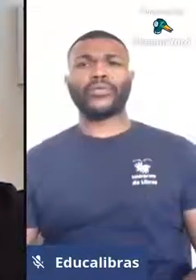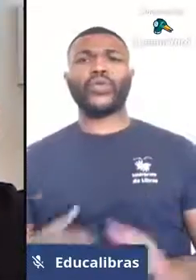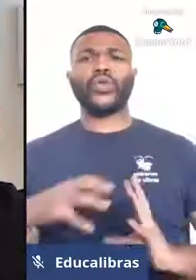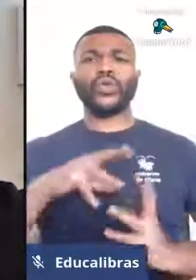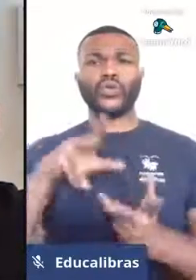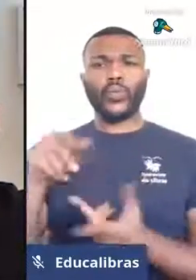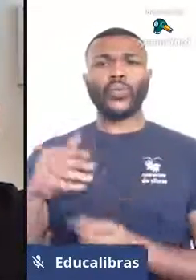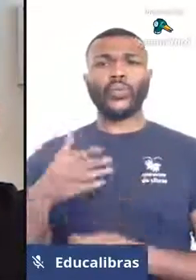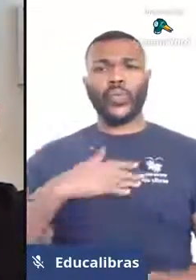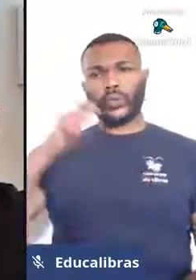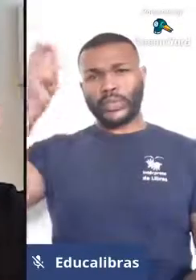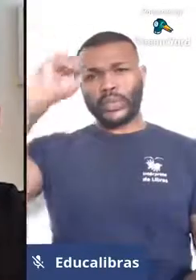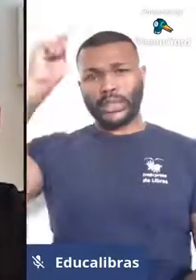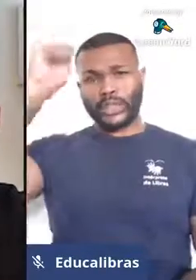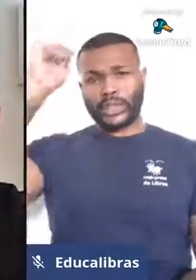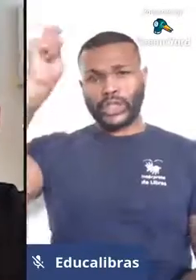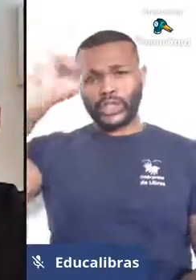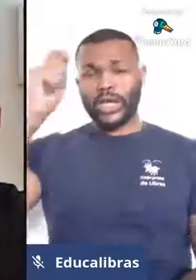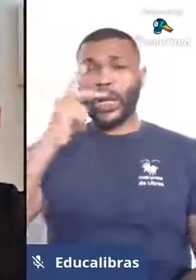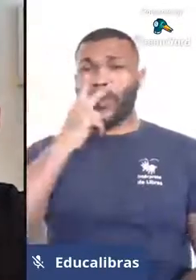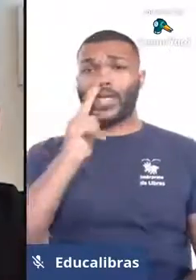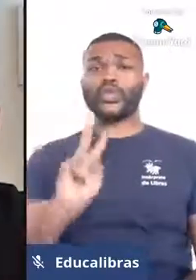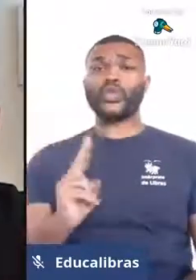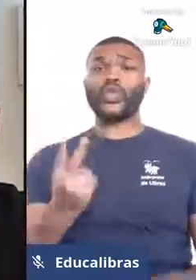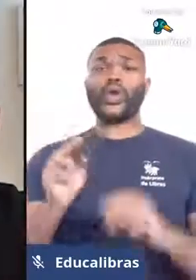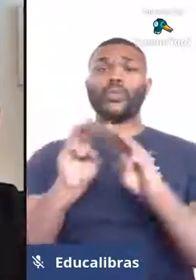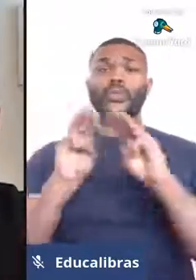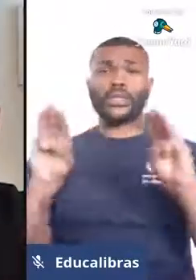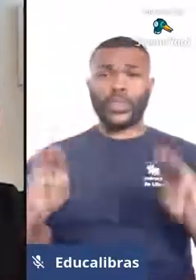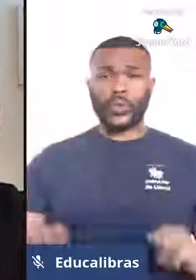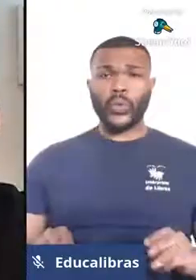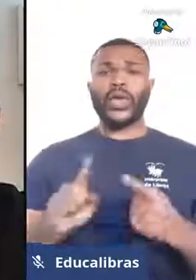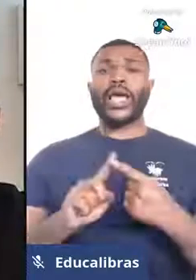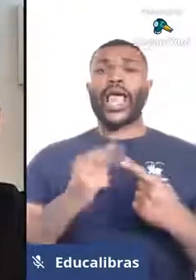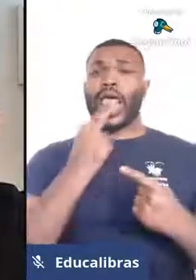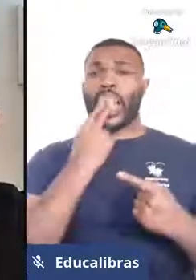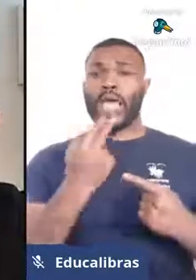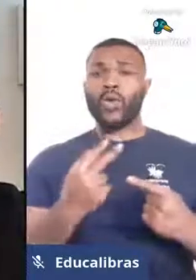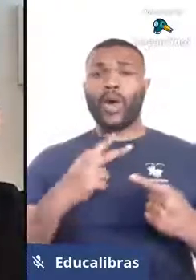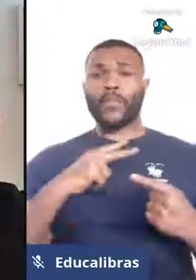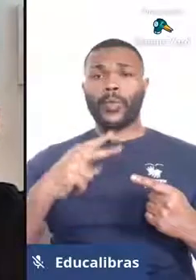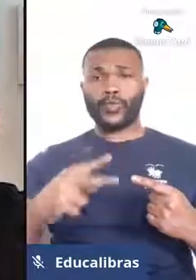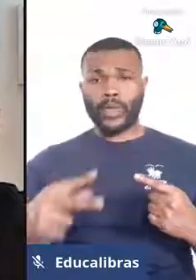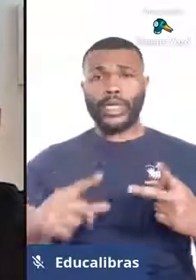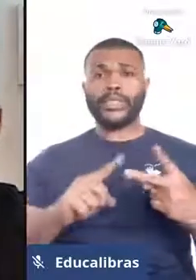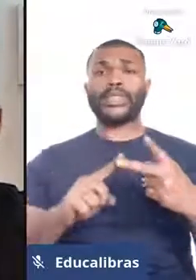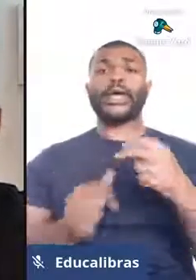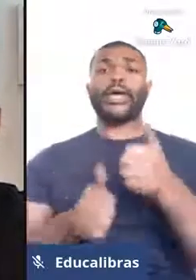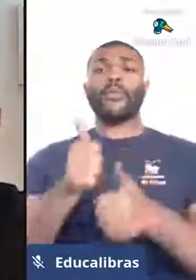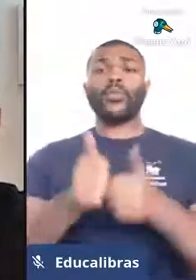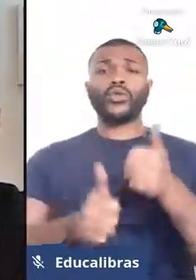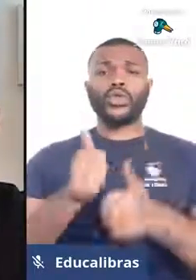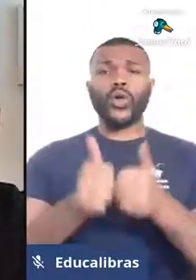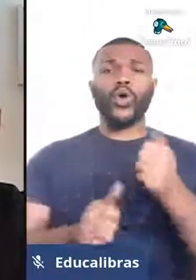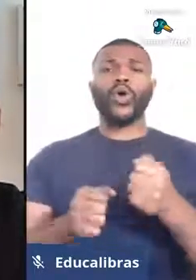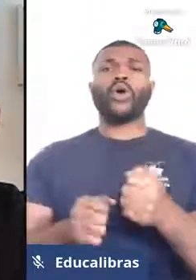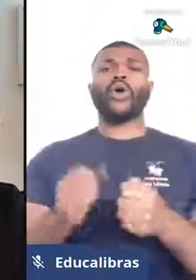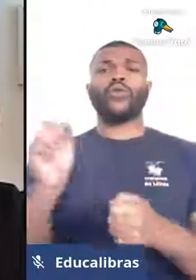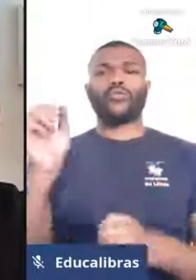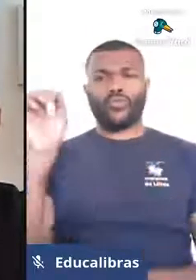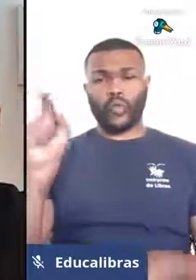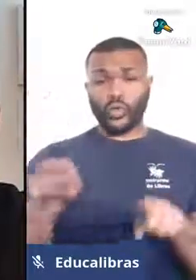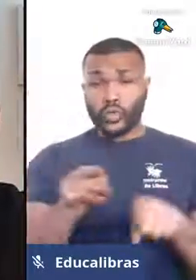mas são basicamente 2 museus, o Museu da Língua Portuguesa e o Museu do Futebol, 2 museus extremamente populares, muito